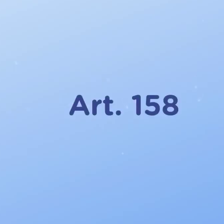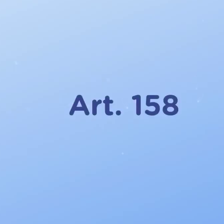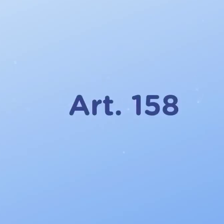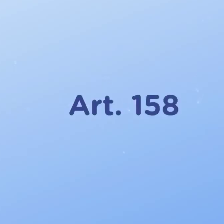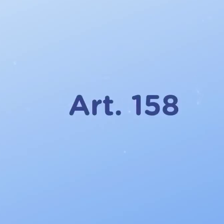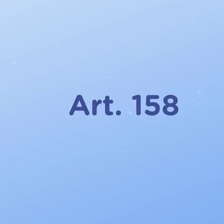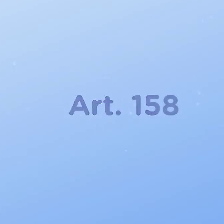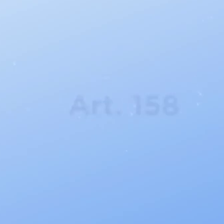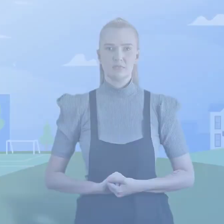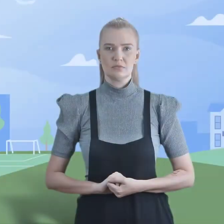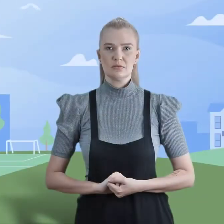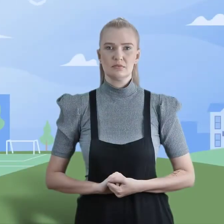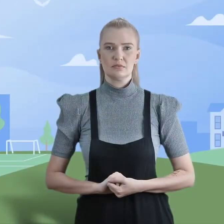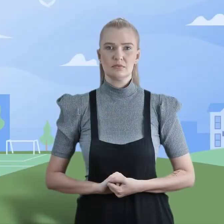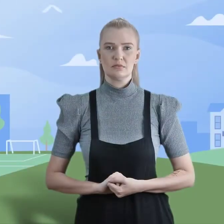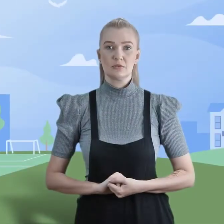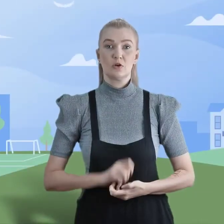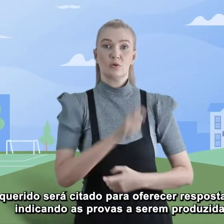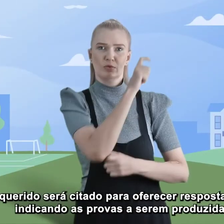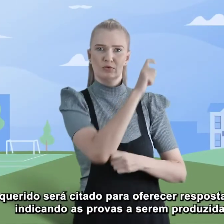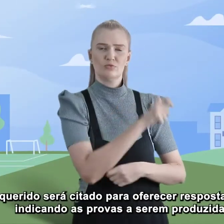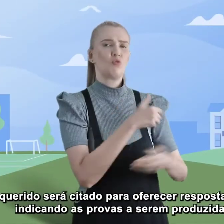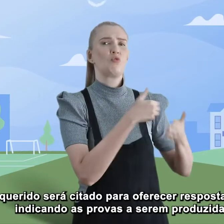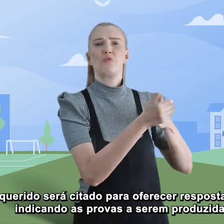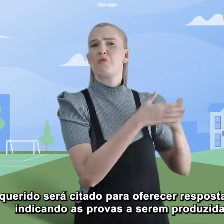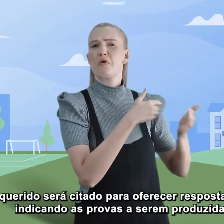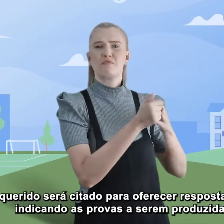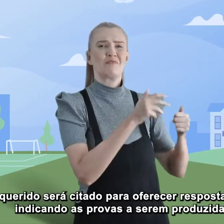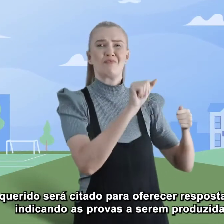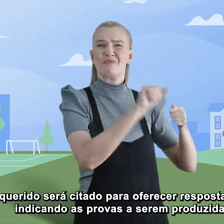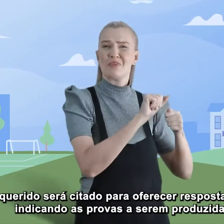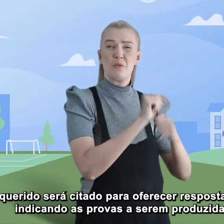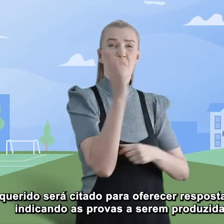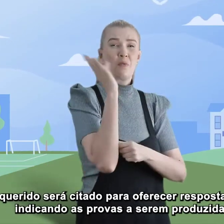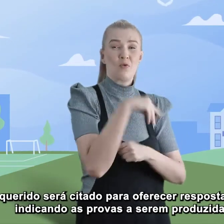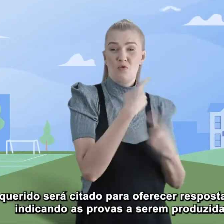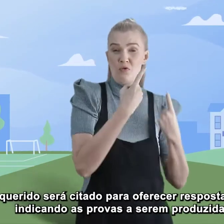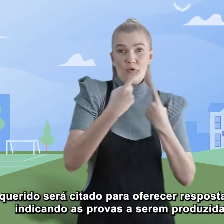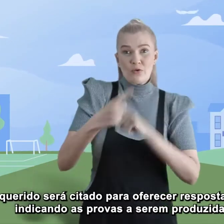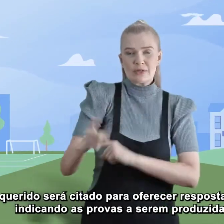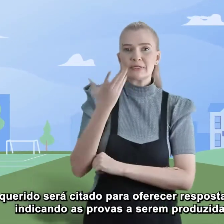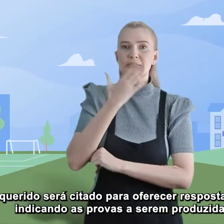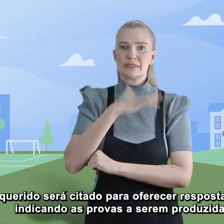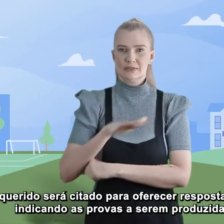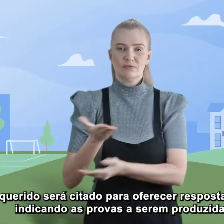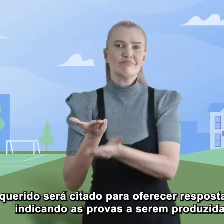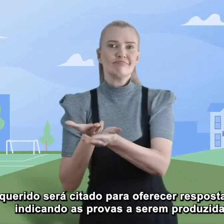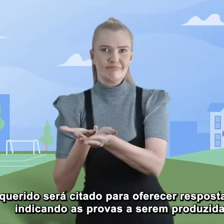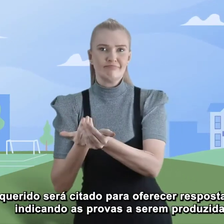Artigo 158. O requerido será citado para oferecer resposta